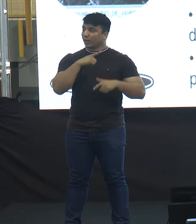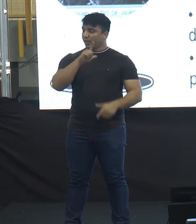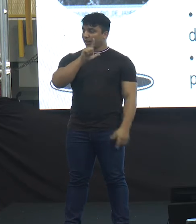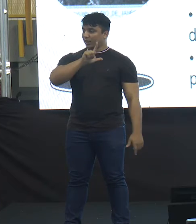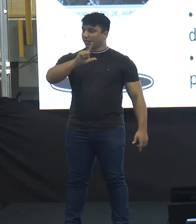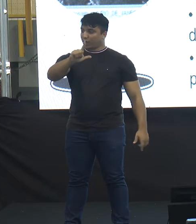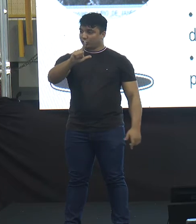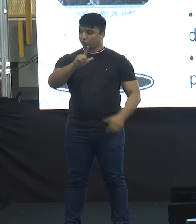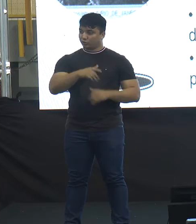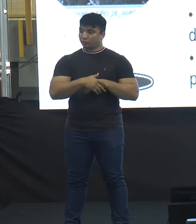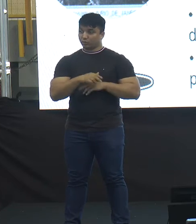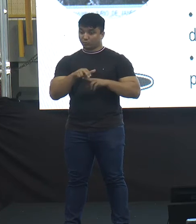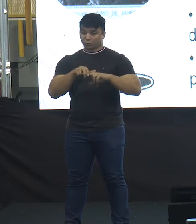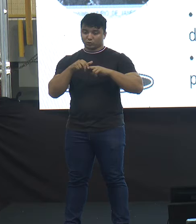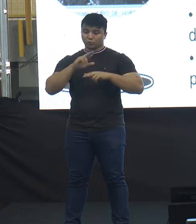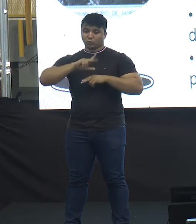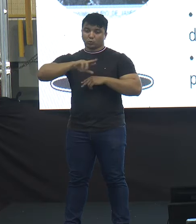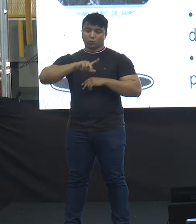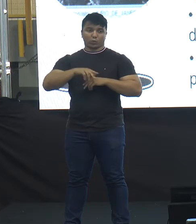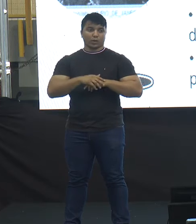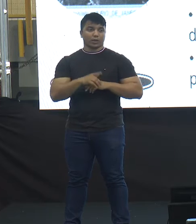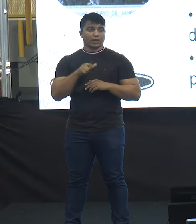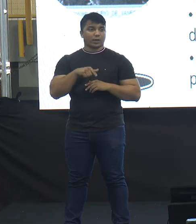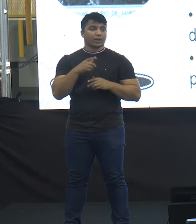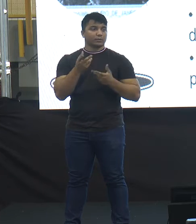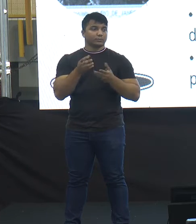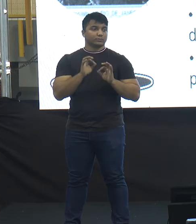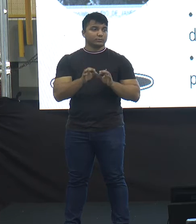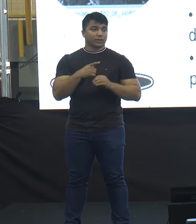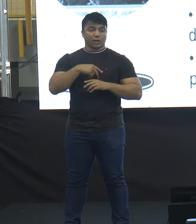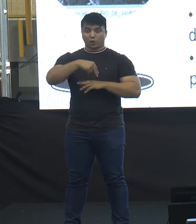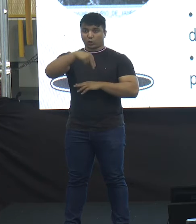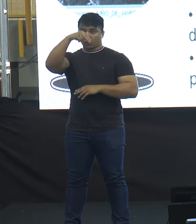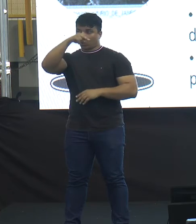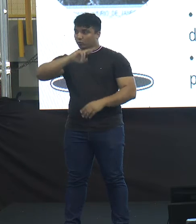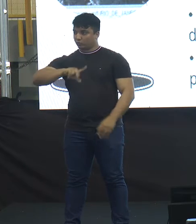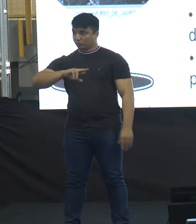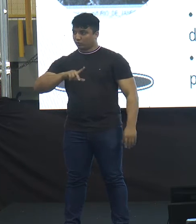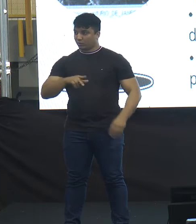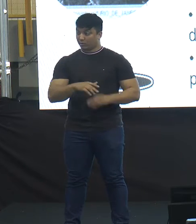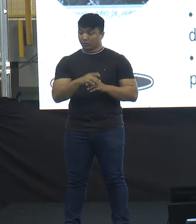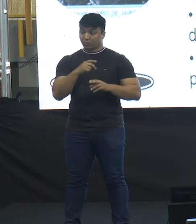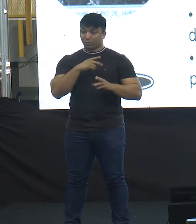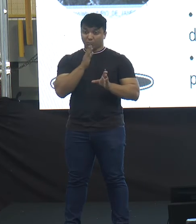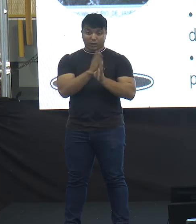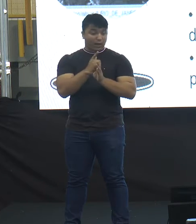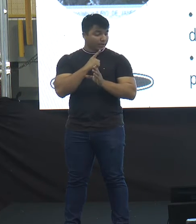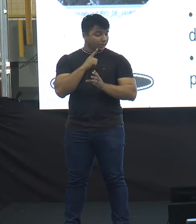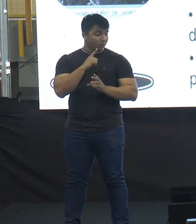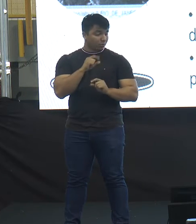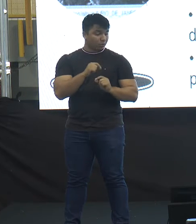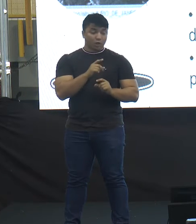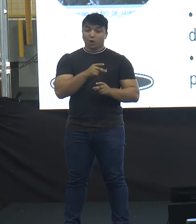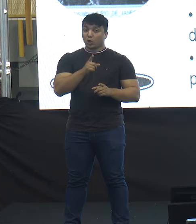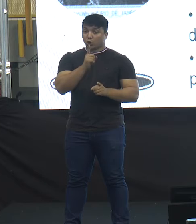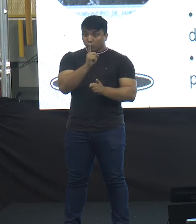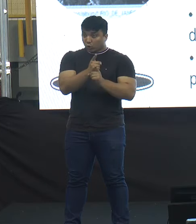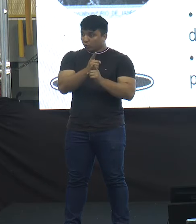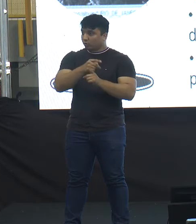leste. Ele não está exatamente ao norte. O norte, eu já